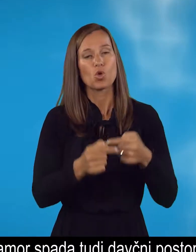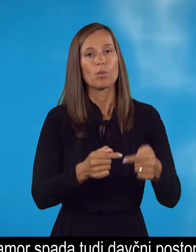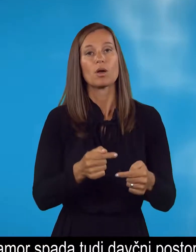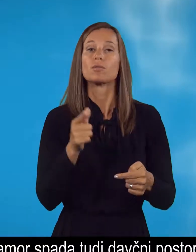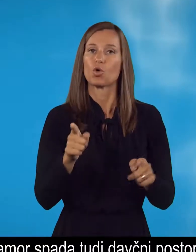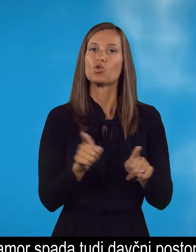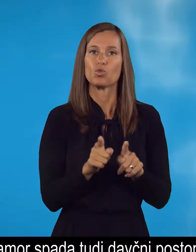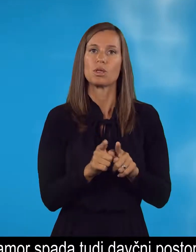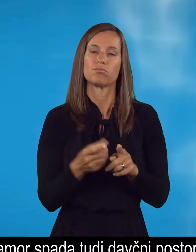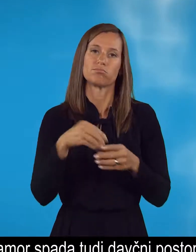tudi davčni postopek.